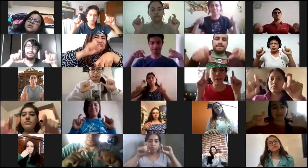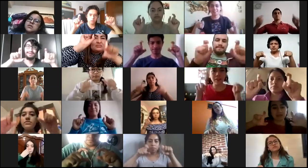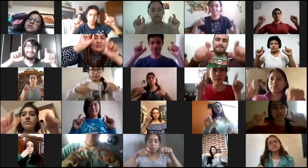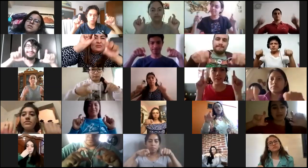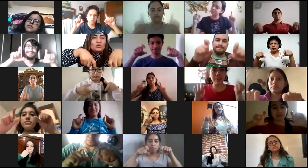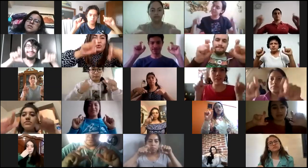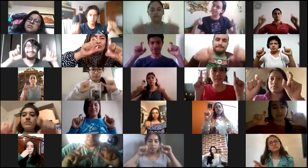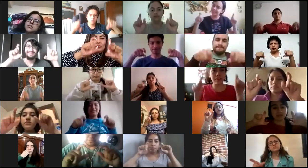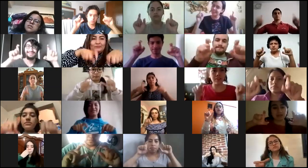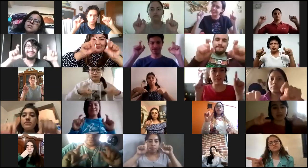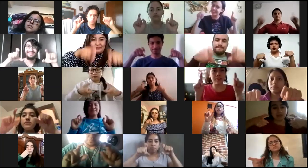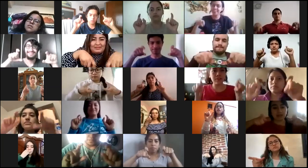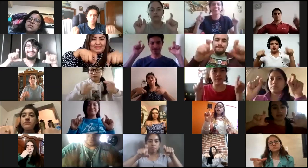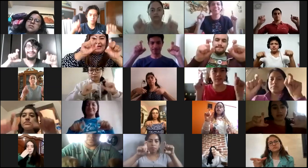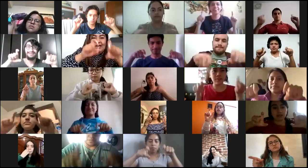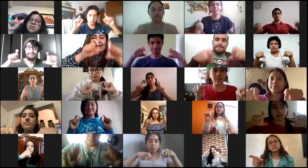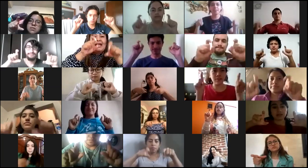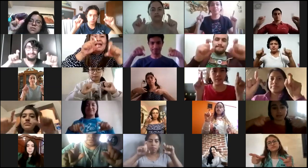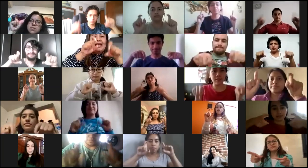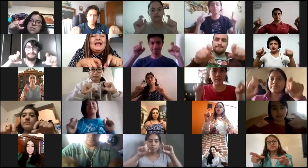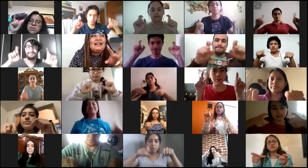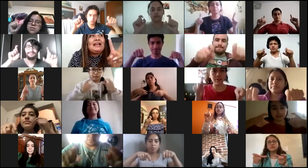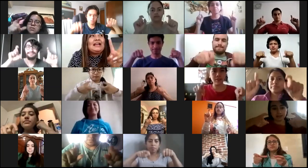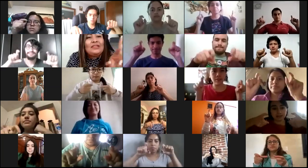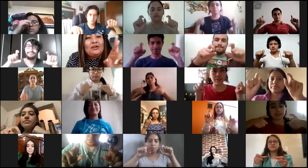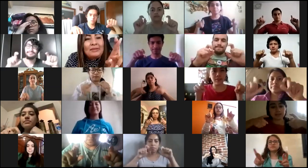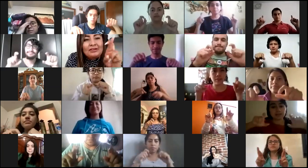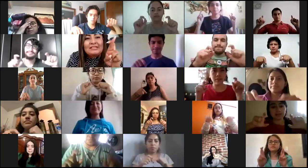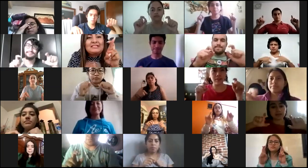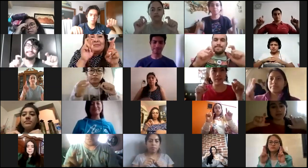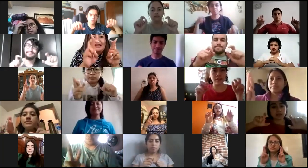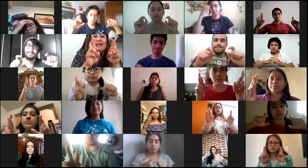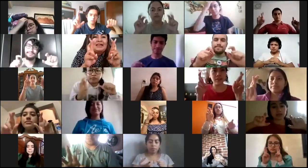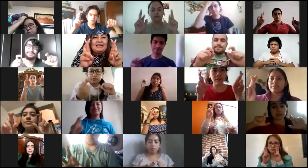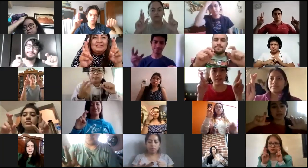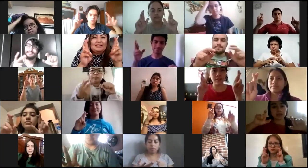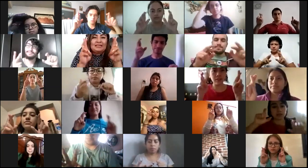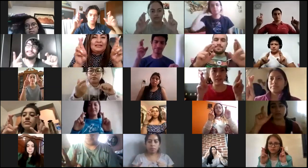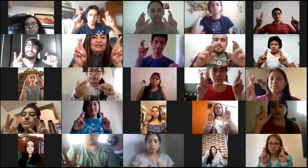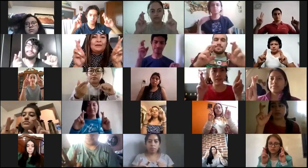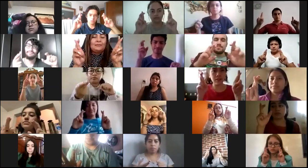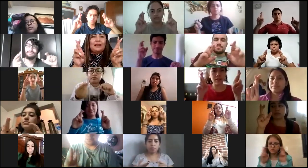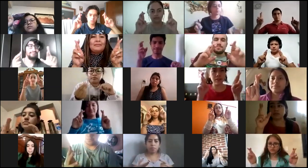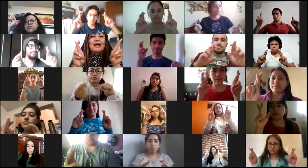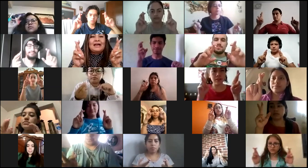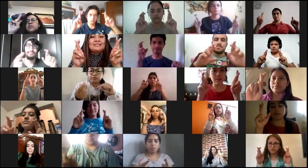Q. Ajá. R, el dedo medio encima del índice. Palma hacia